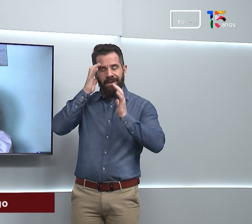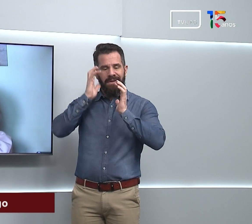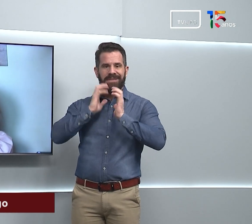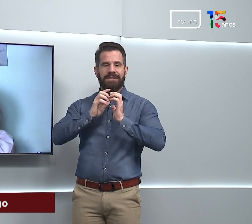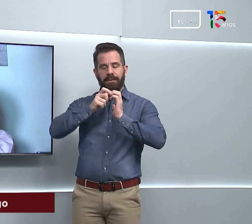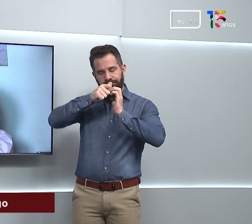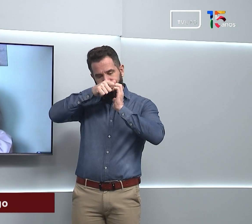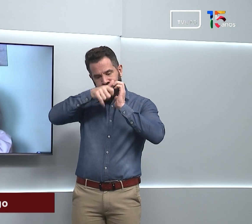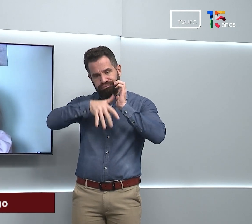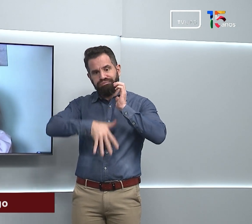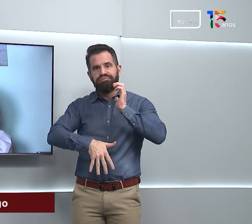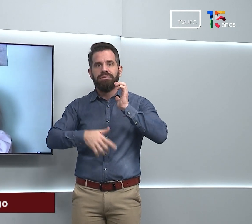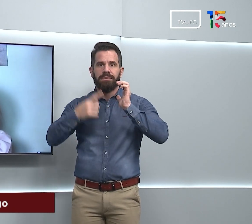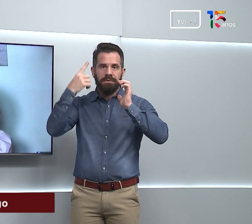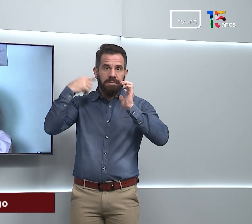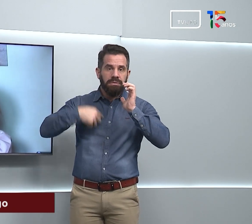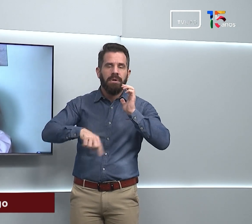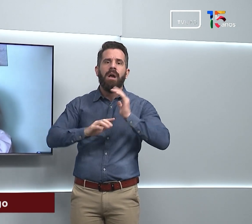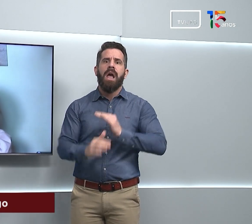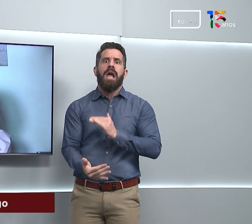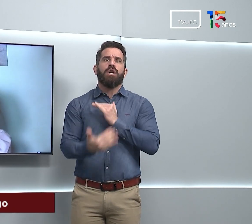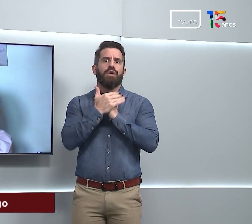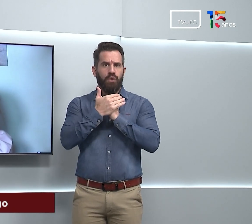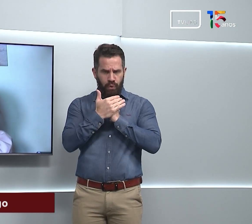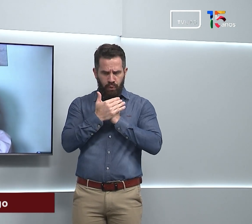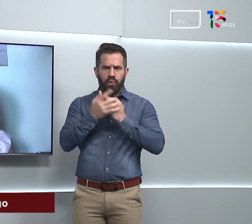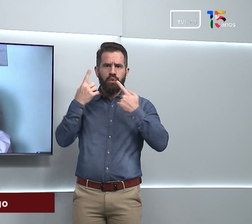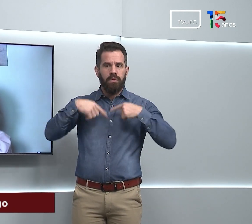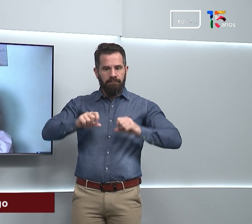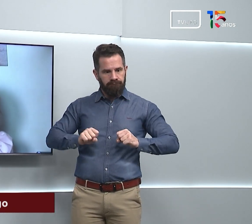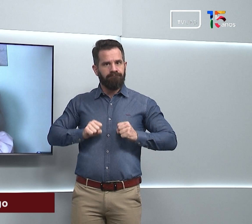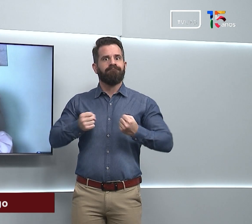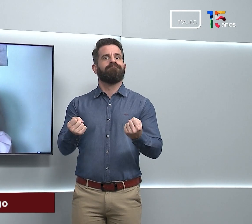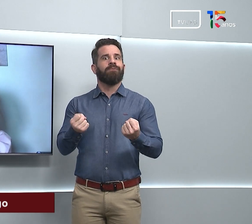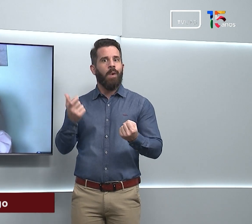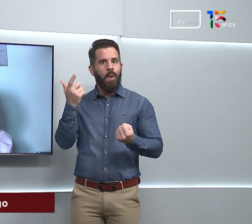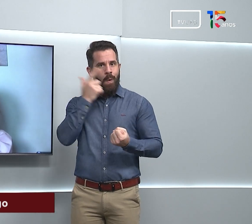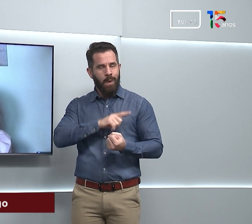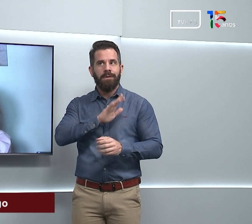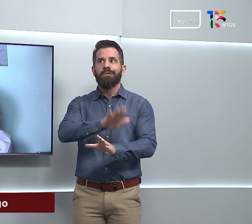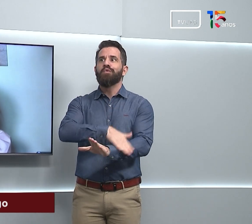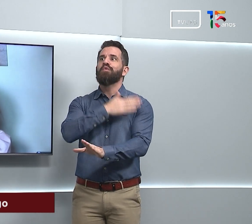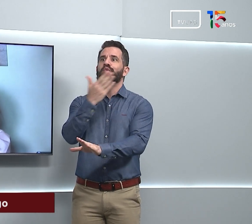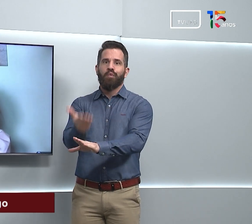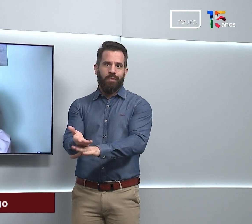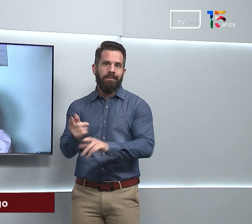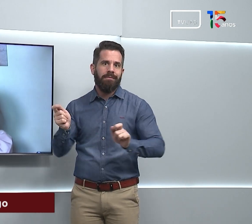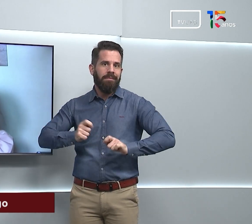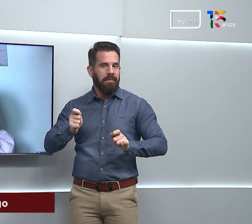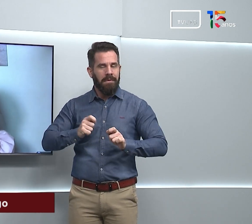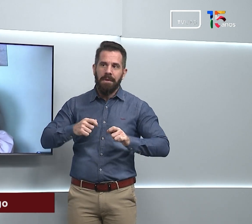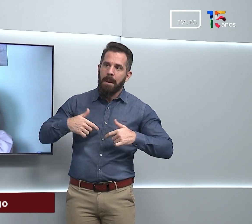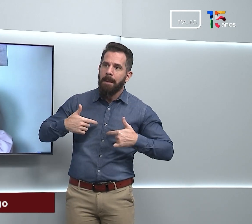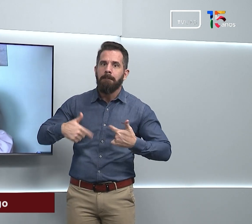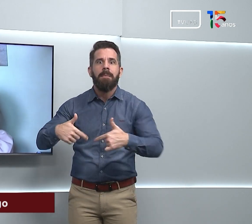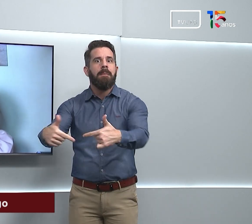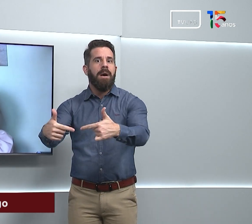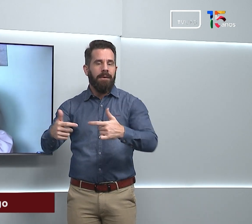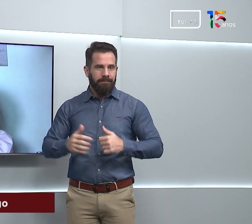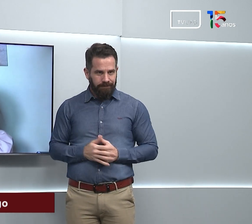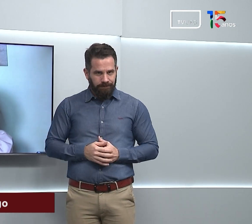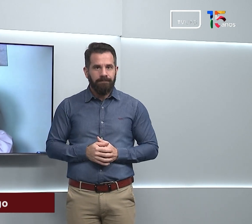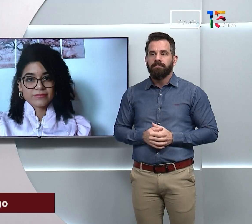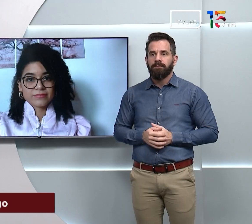agindo aí na melhor disposição, né? Principalmente aí ao longo do dia. E existe uma